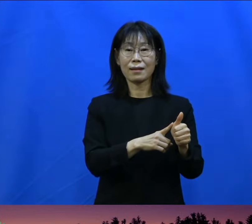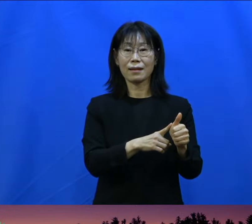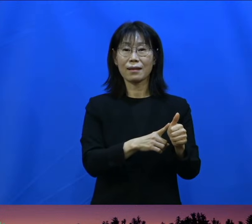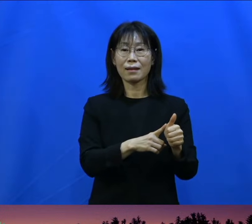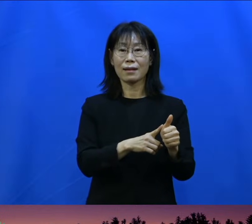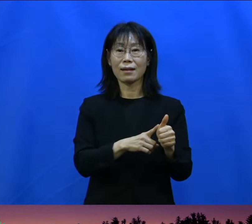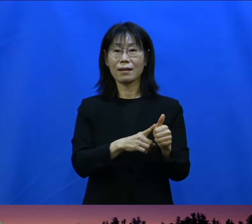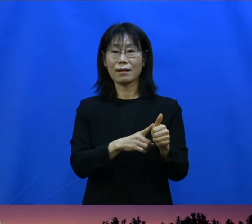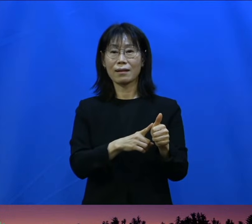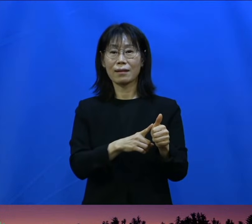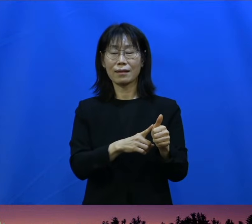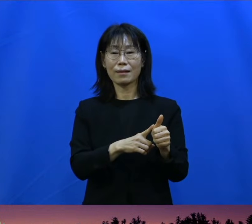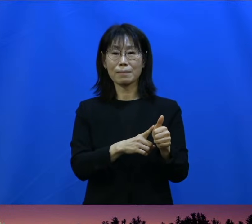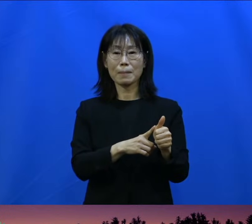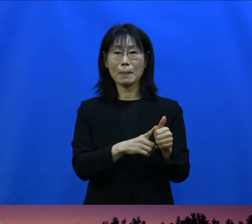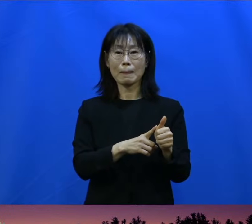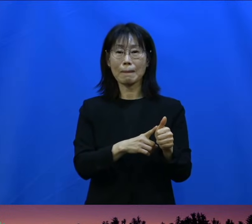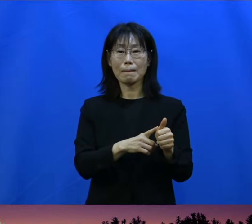그때 십자가가 있는 거예요.